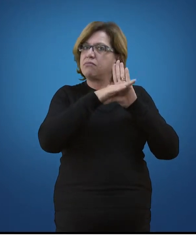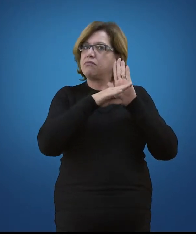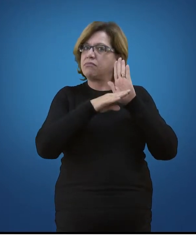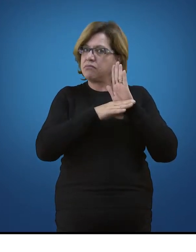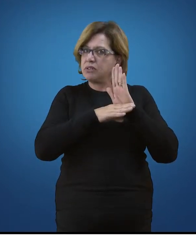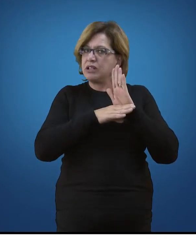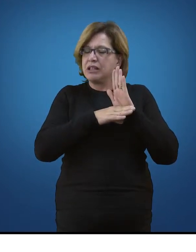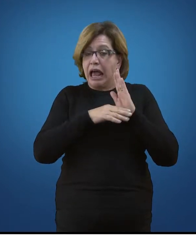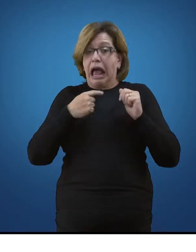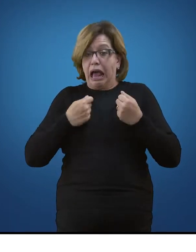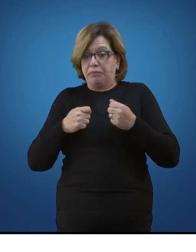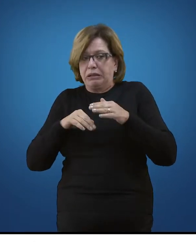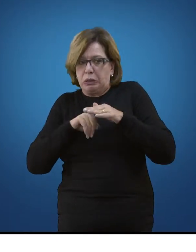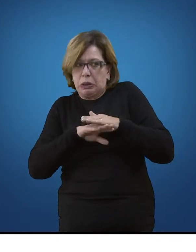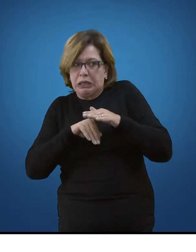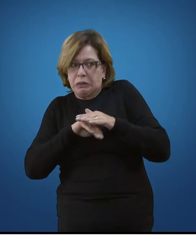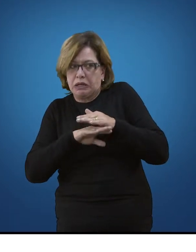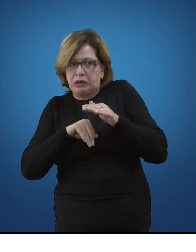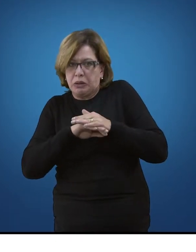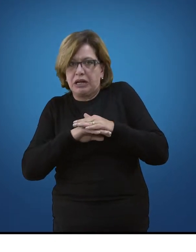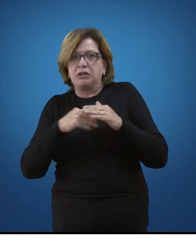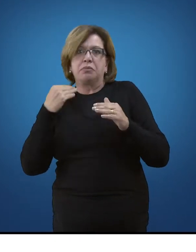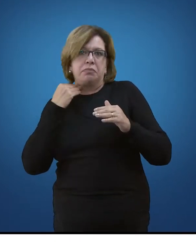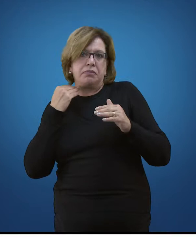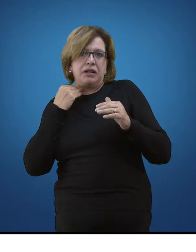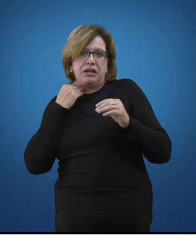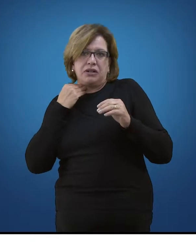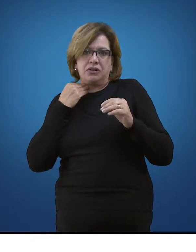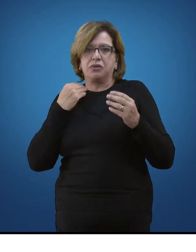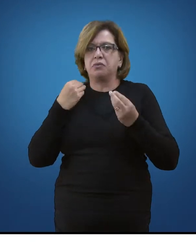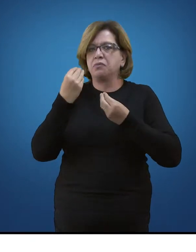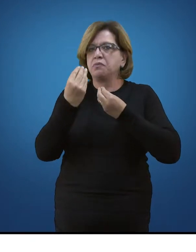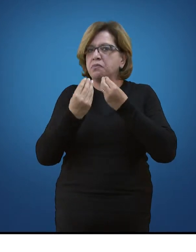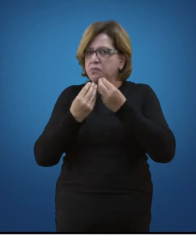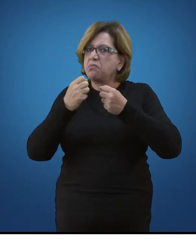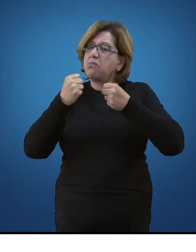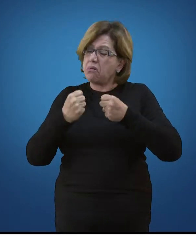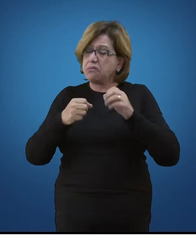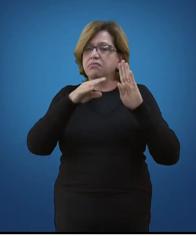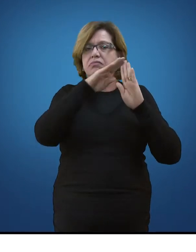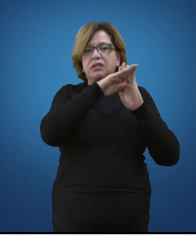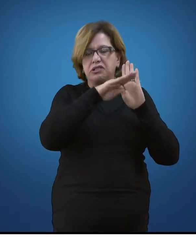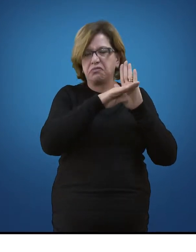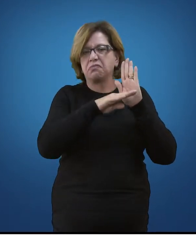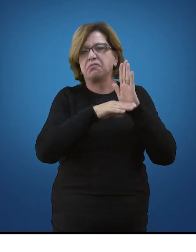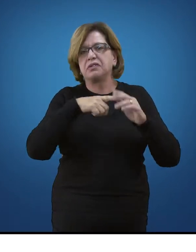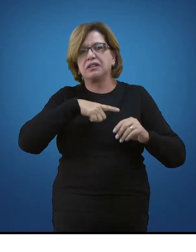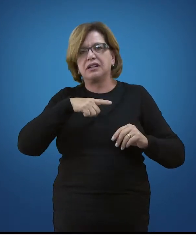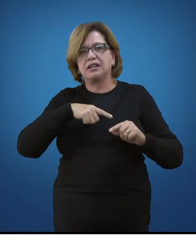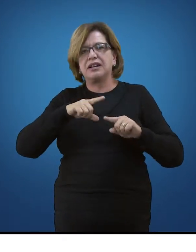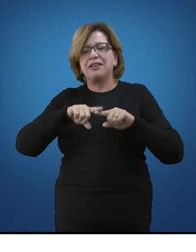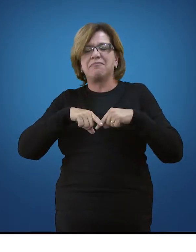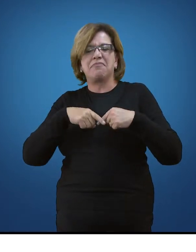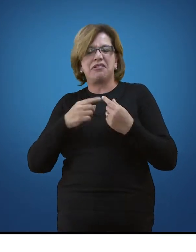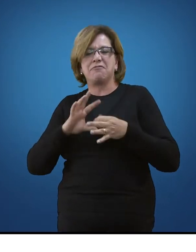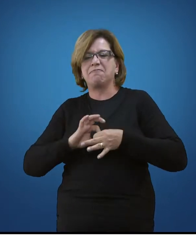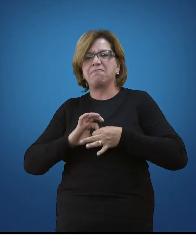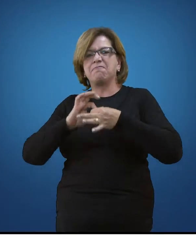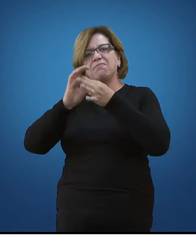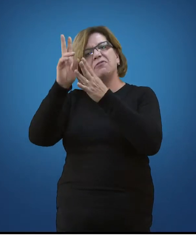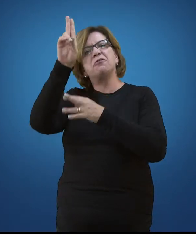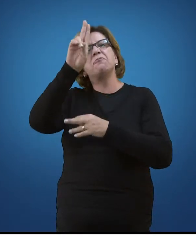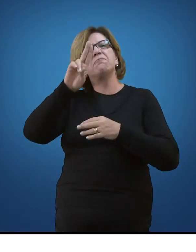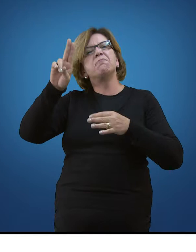tenho que economizar, depositar em uma poupança ou em outro tipo de aplicação 50%. Mas eu tenho o livre-arbítrio